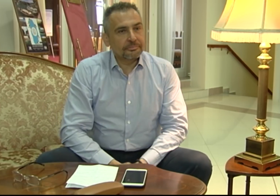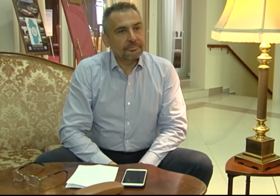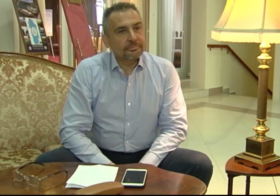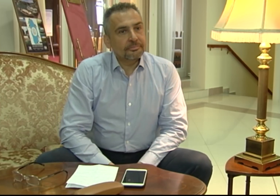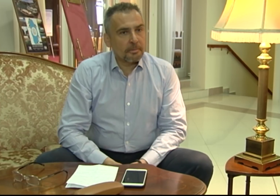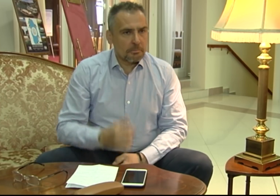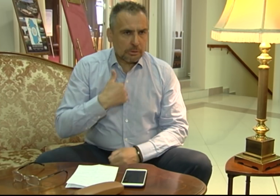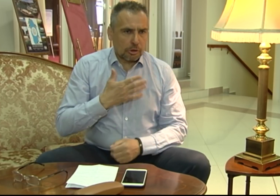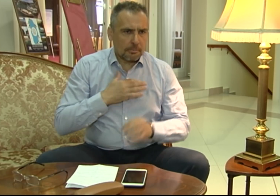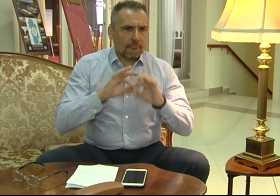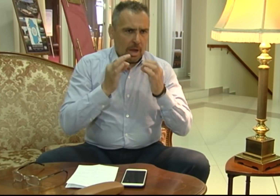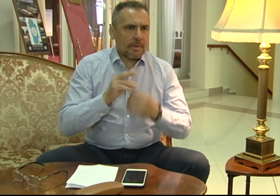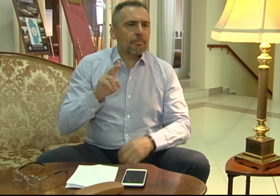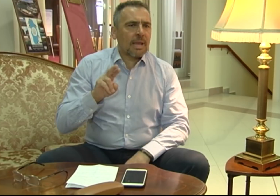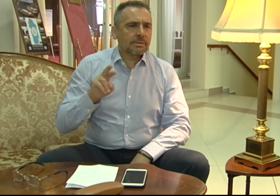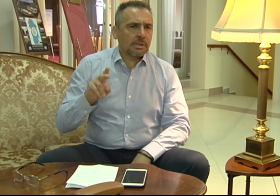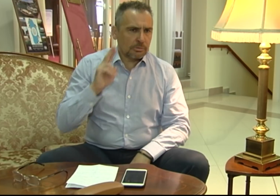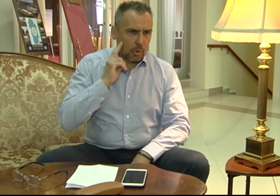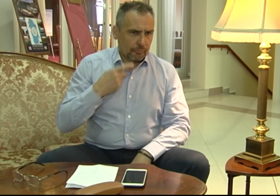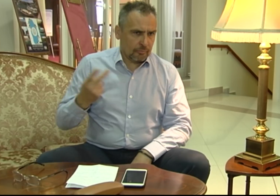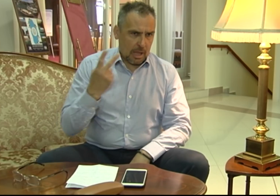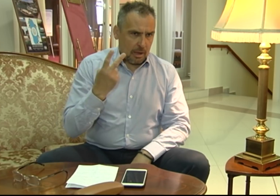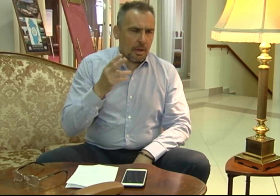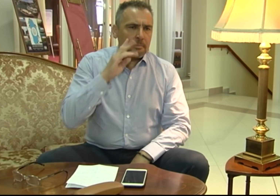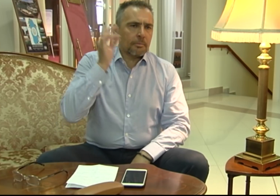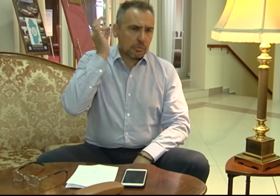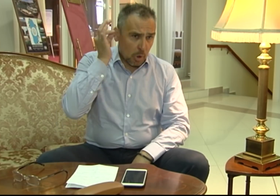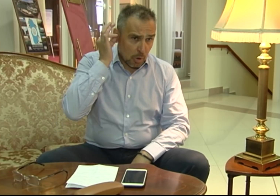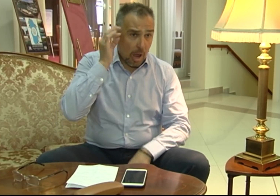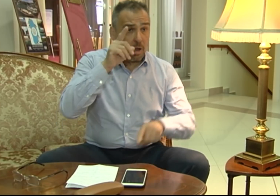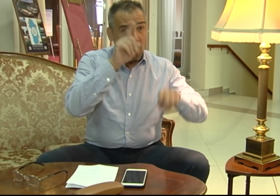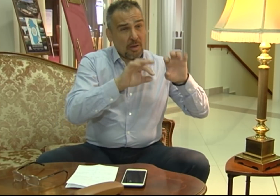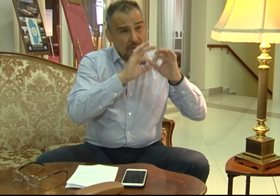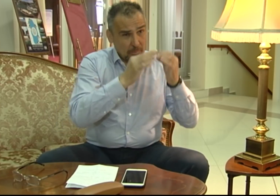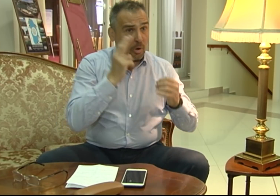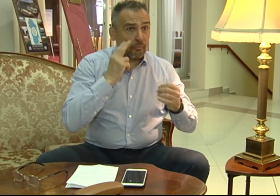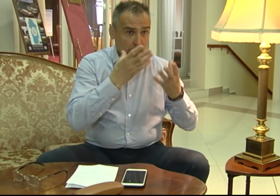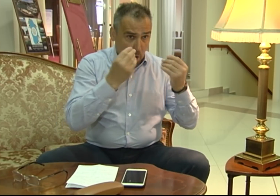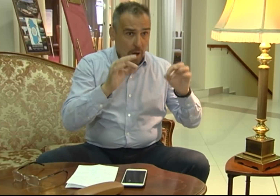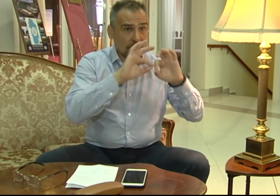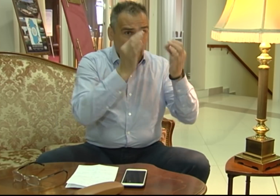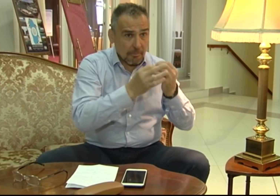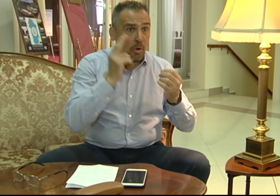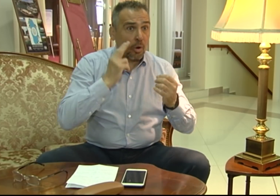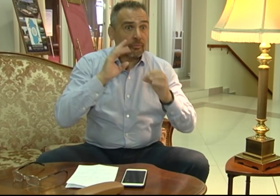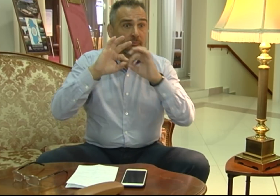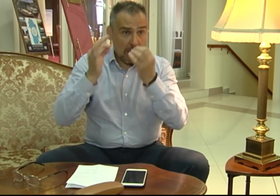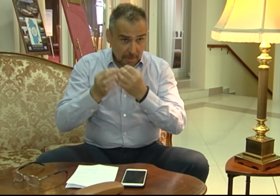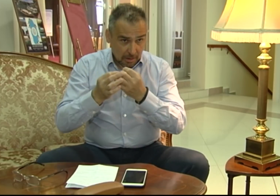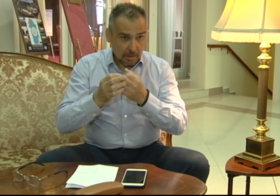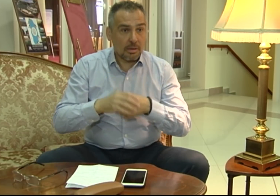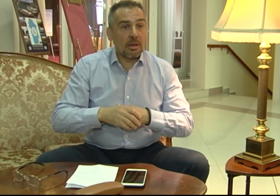и родителите и децата се глуви. Пример, во моето семејство четворица се глуви. Јас, сопругата, сестра ми,